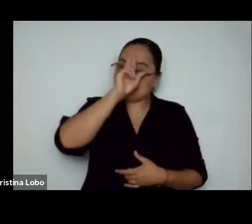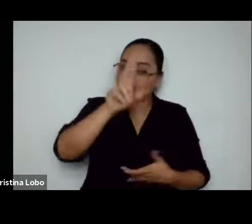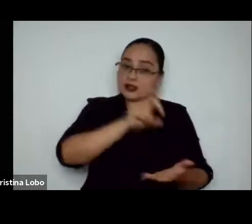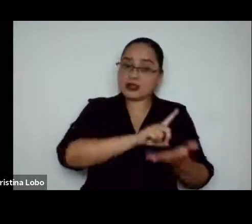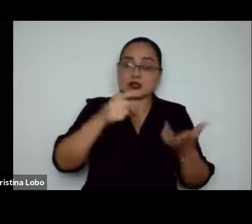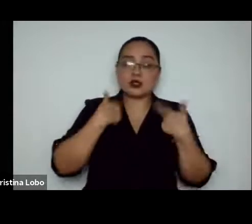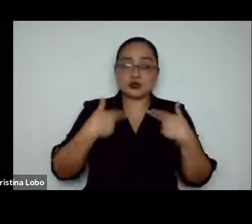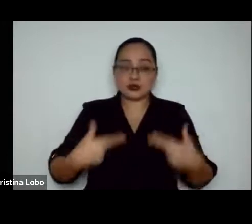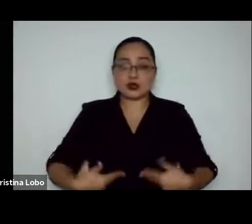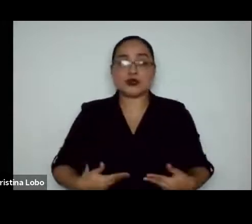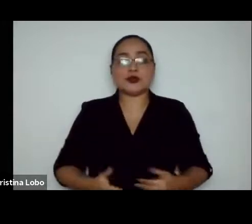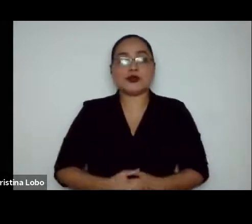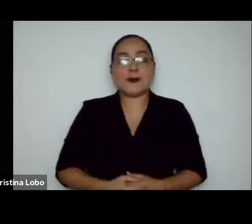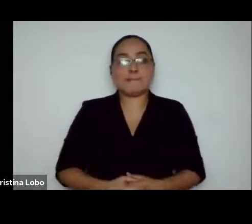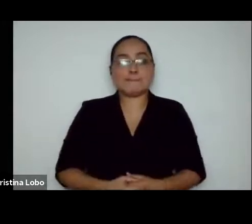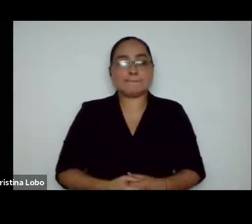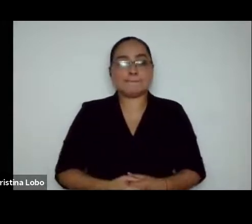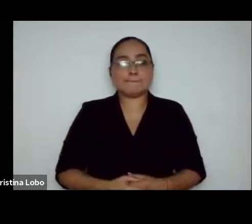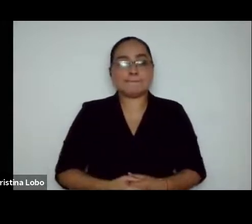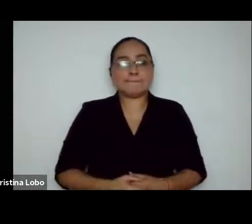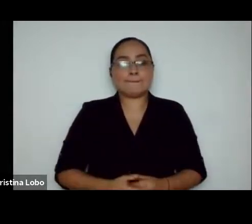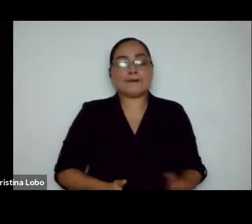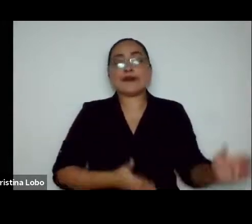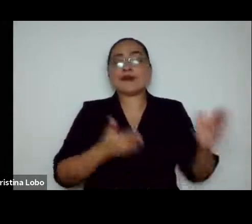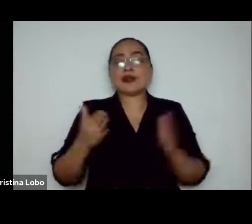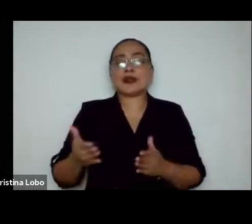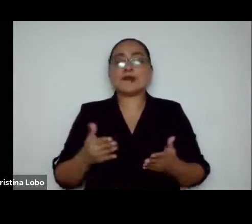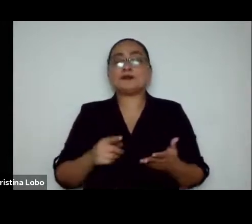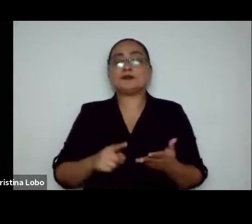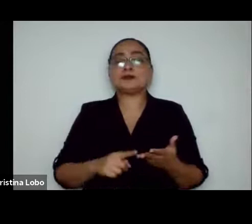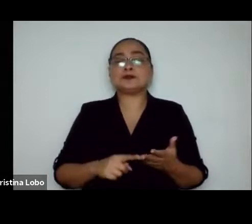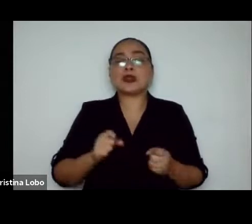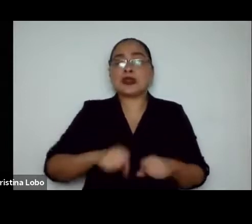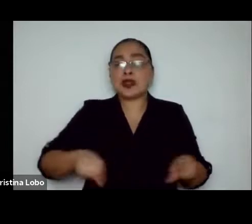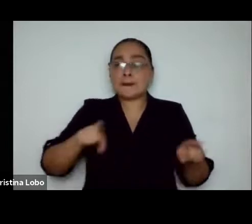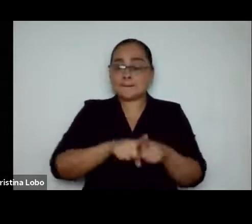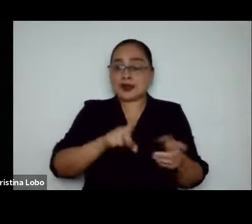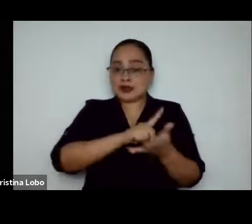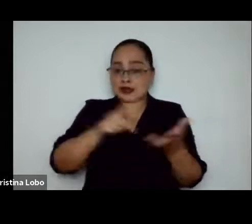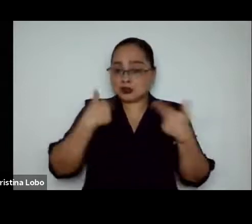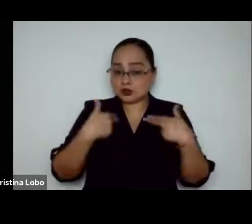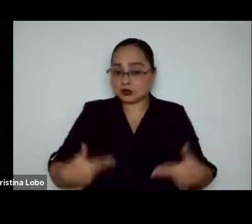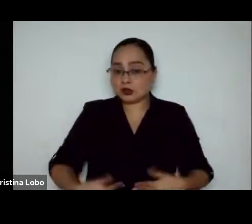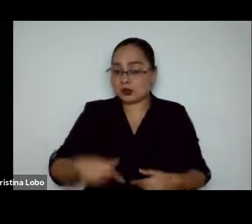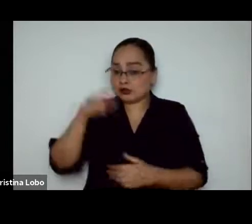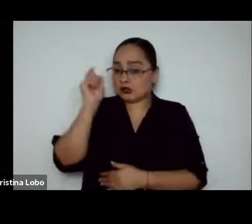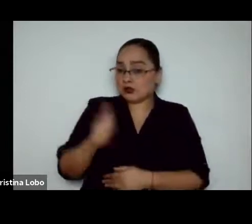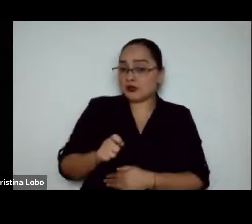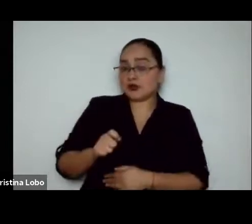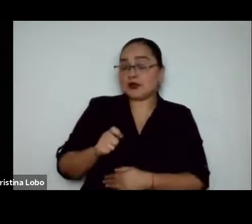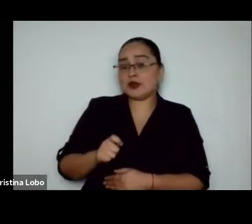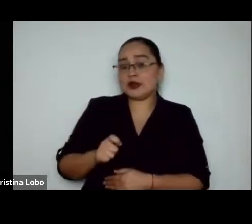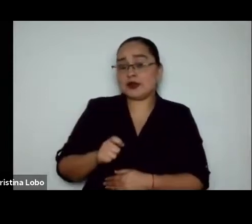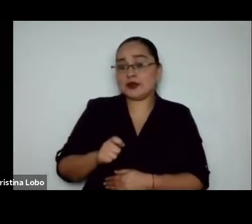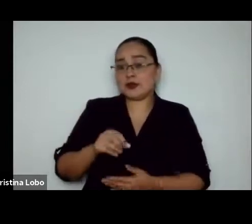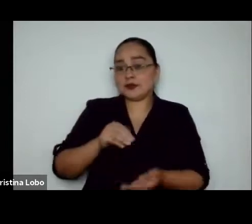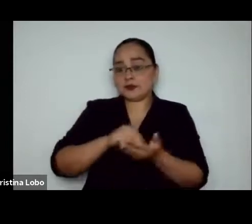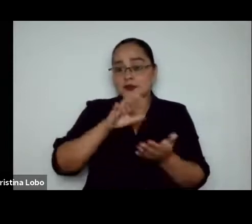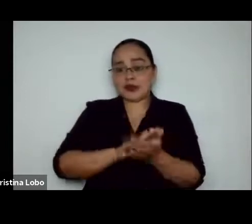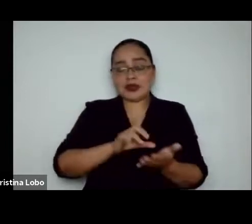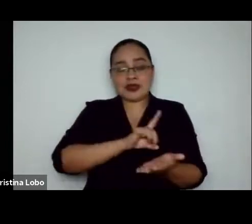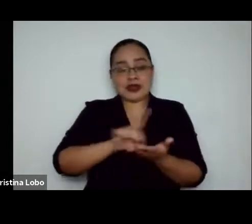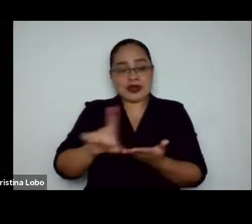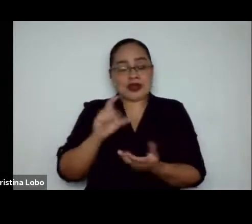fundamentales. Y hay otra vertiente. Además, los derechos fundamentales no solo juegan la vertiente de establecer derechos subjetivos